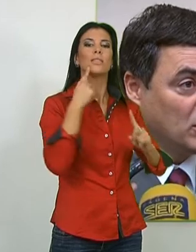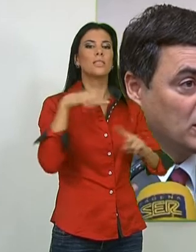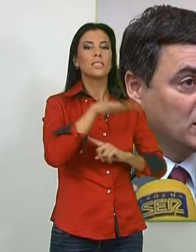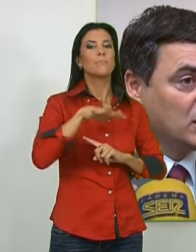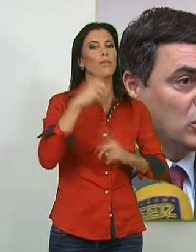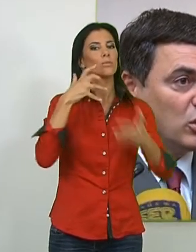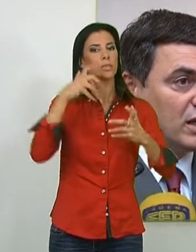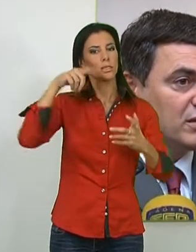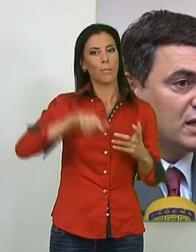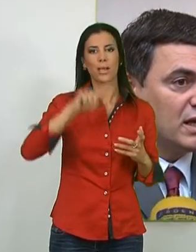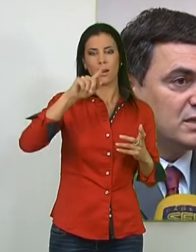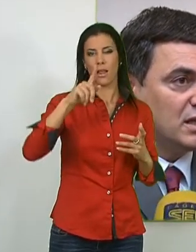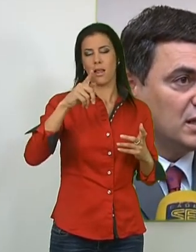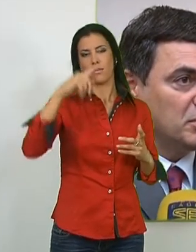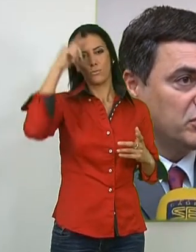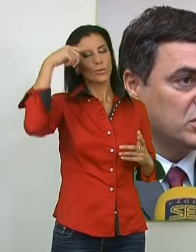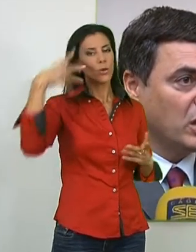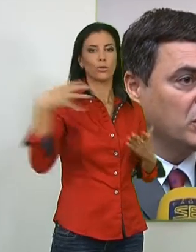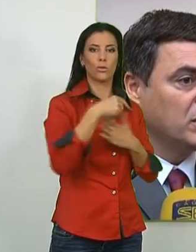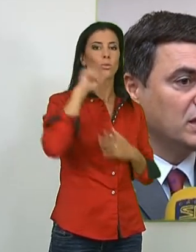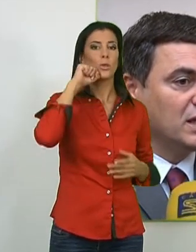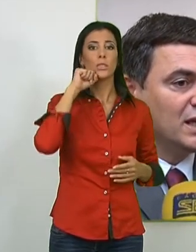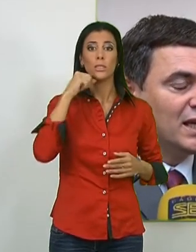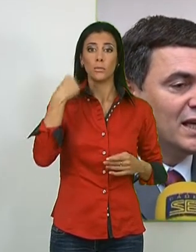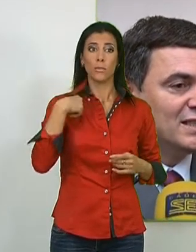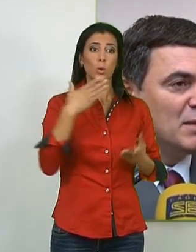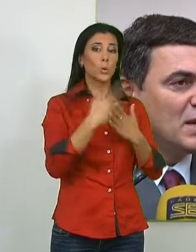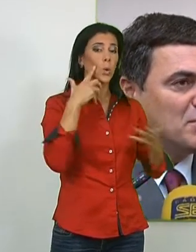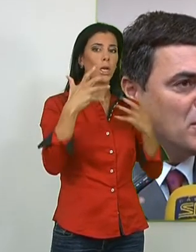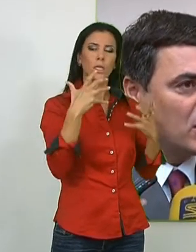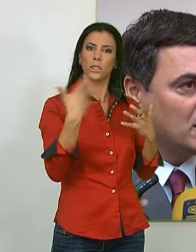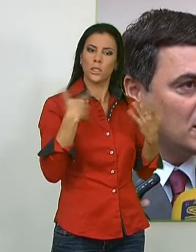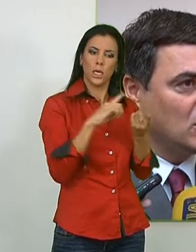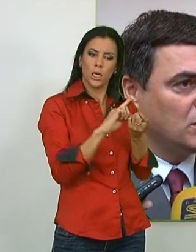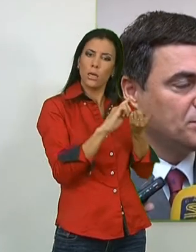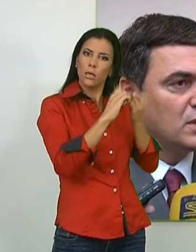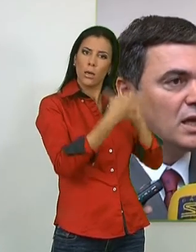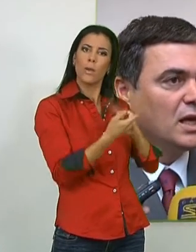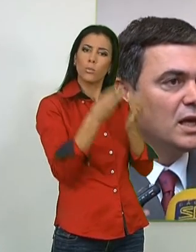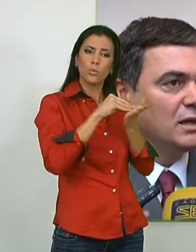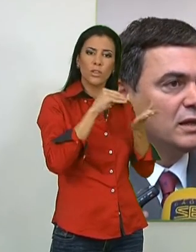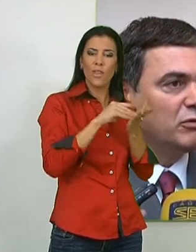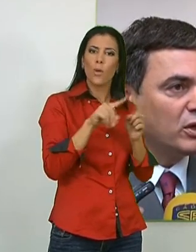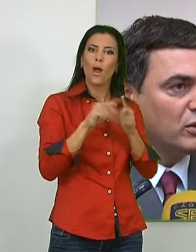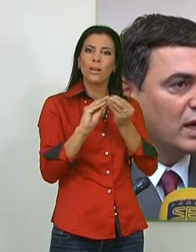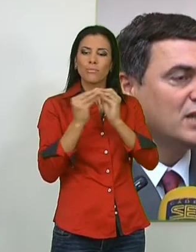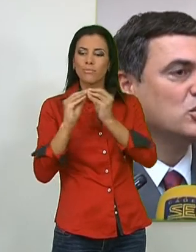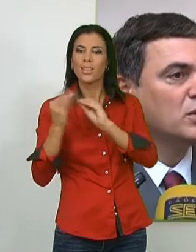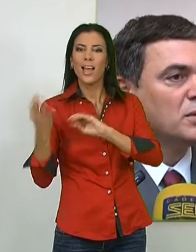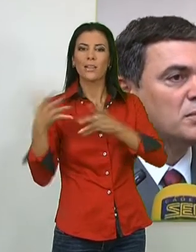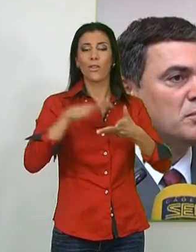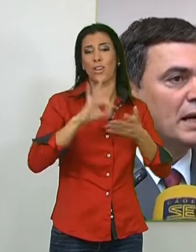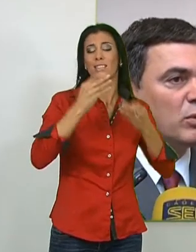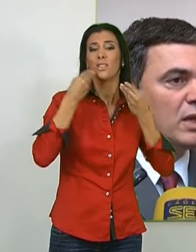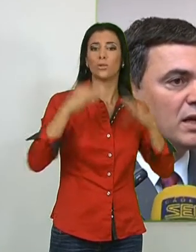y artístico motrileño explicó que a pesar de que la escuela de arte ha cambiado de ubicación en varias ocasiones a lo